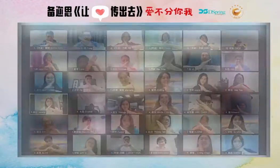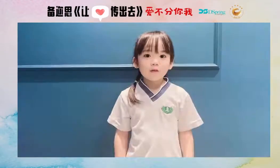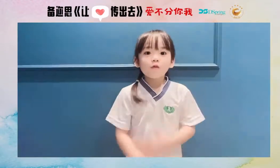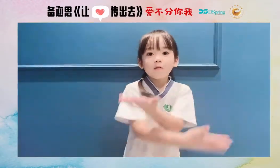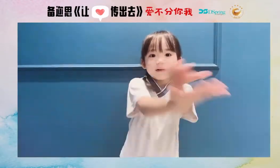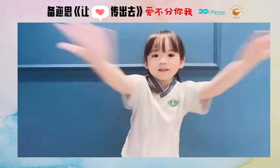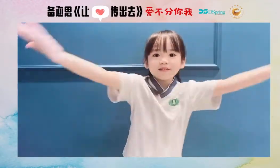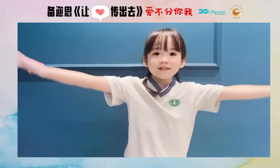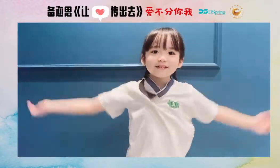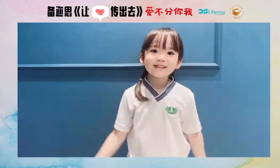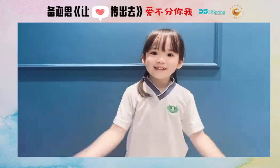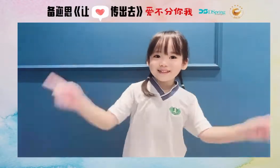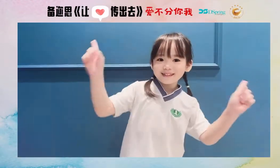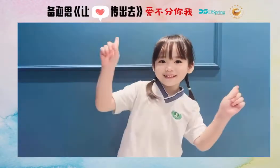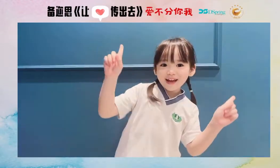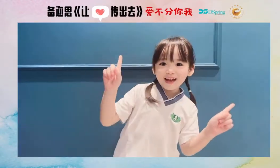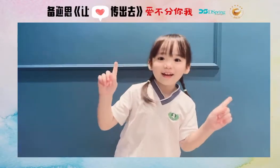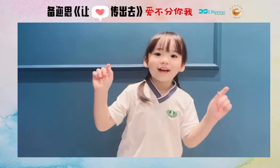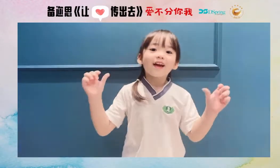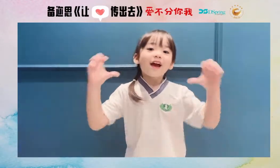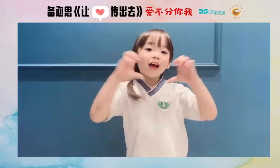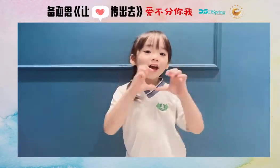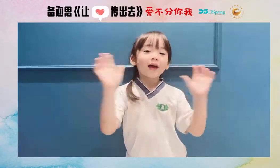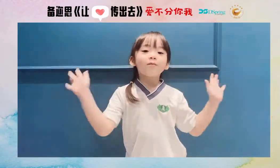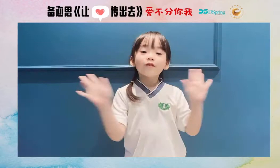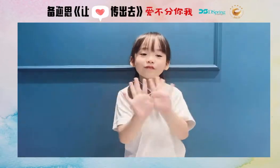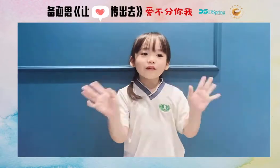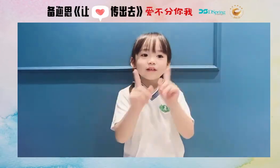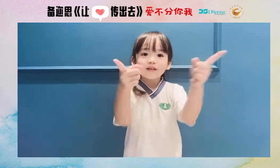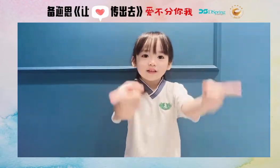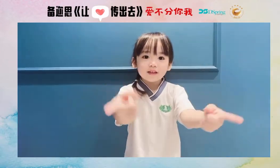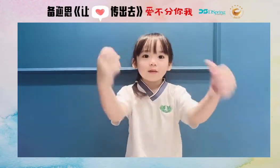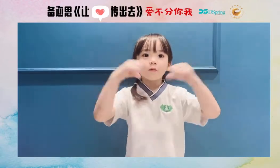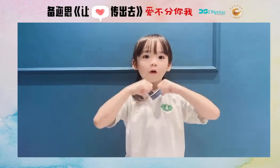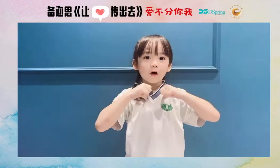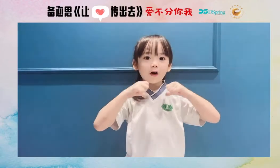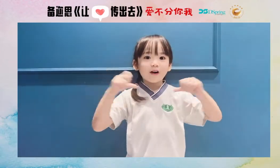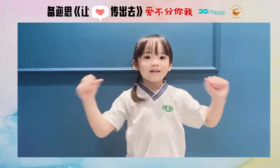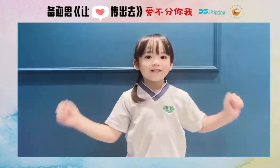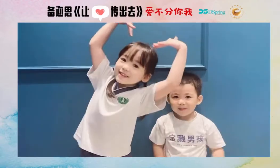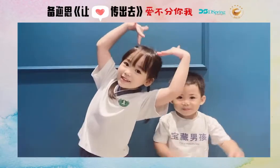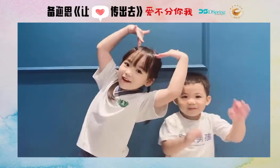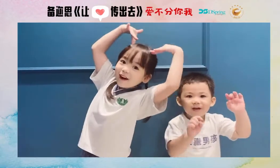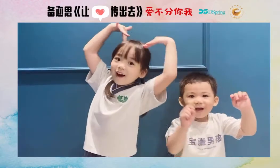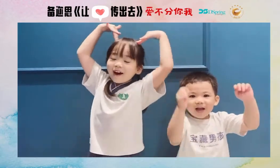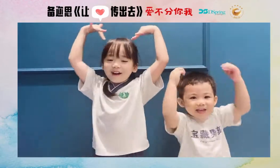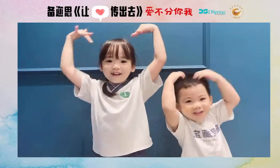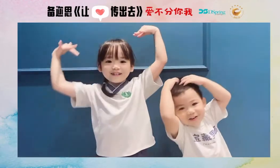分你我。